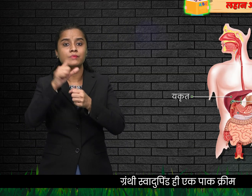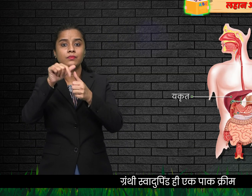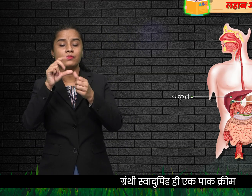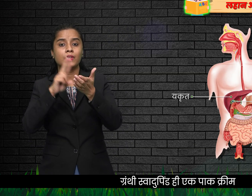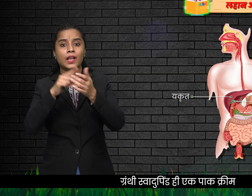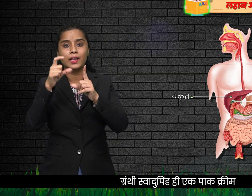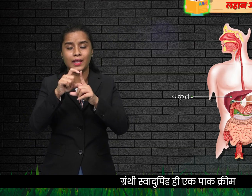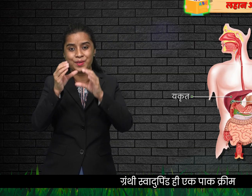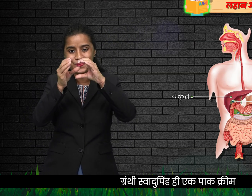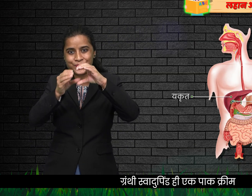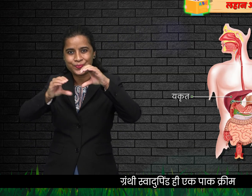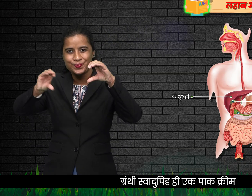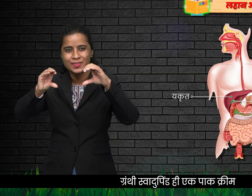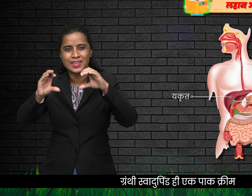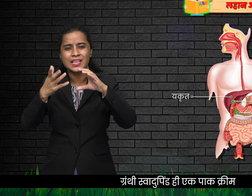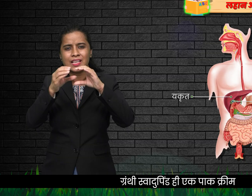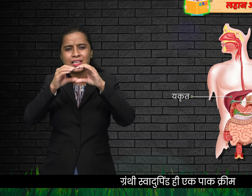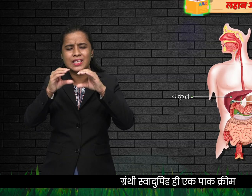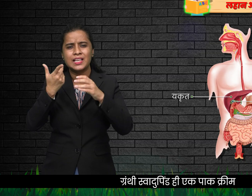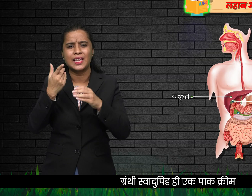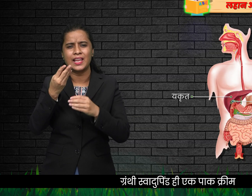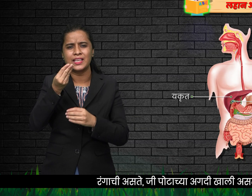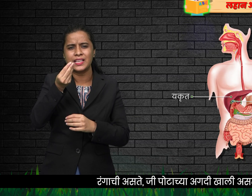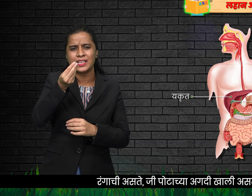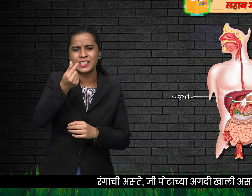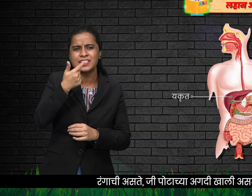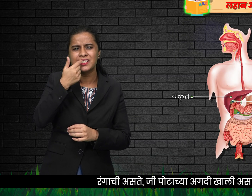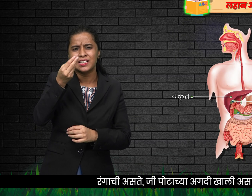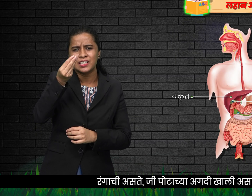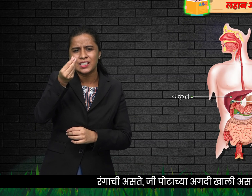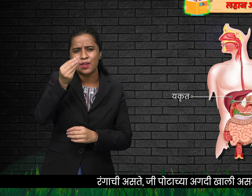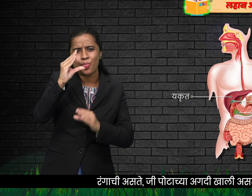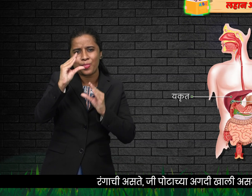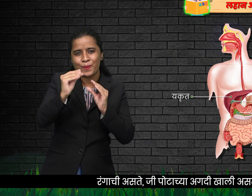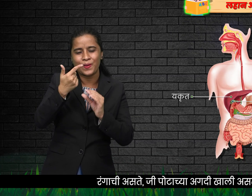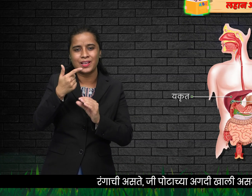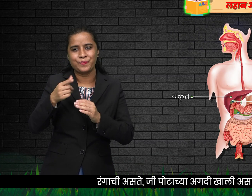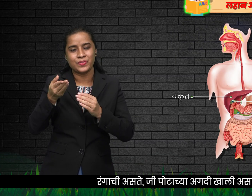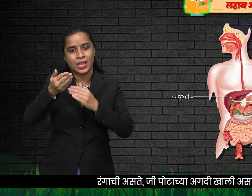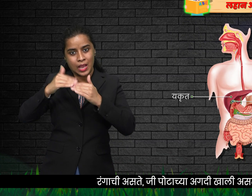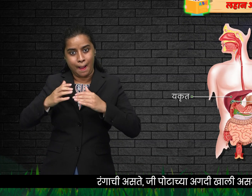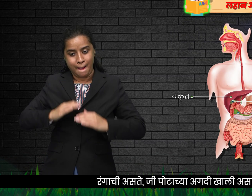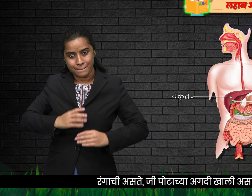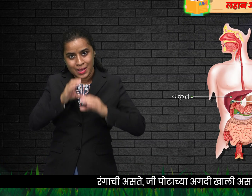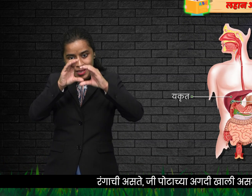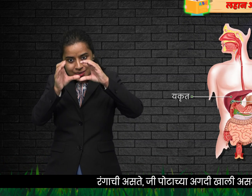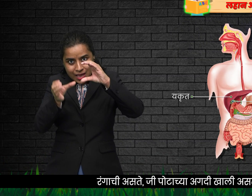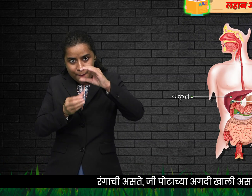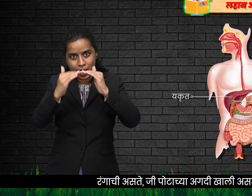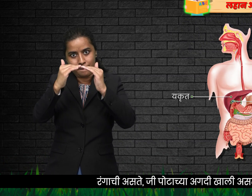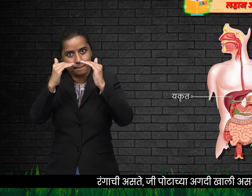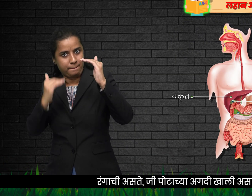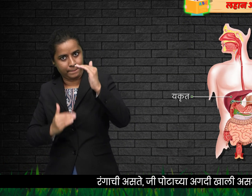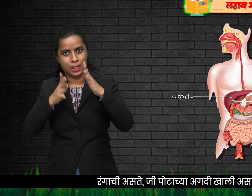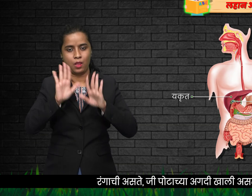ग्रंथी स्वादुपिंड ही एक पाकक्रीम रंगाची असते, जी पोटाच्या अगदी खाली